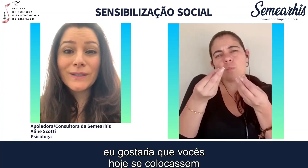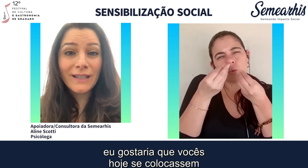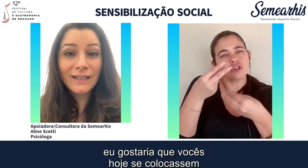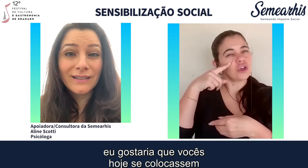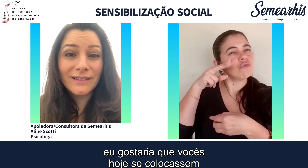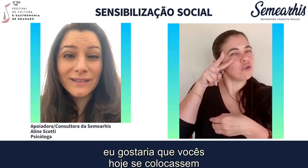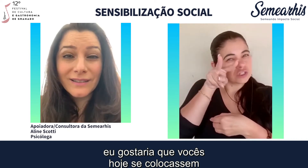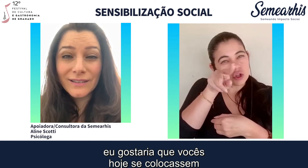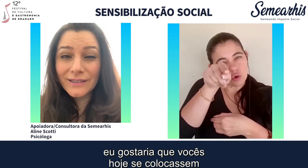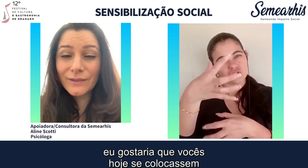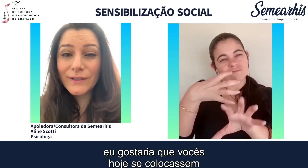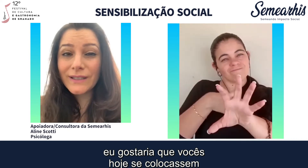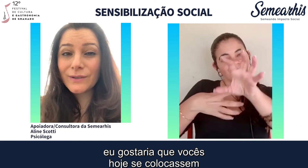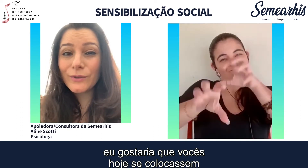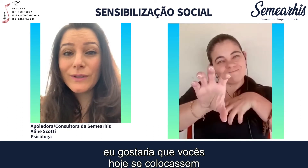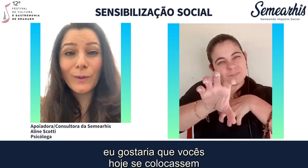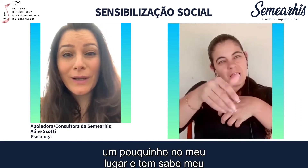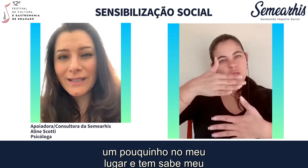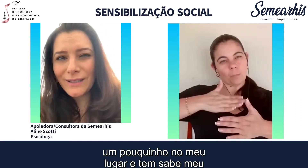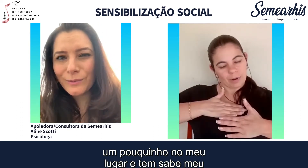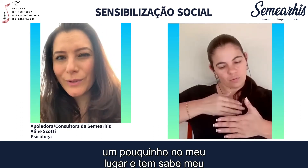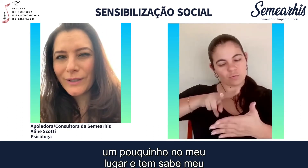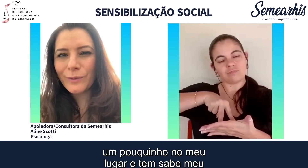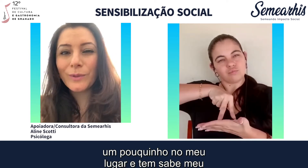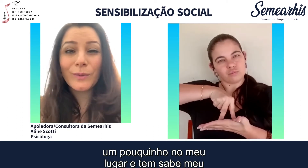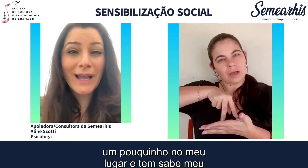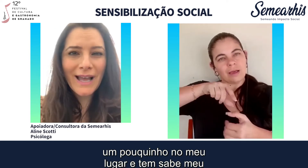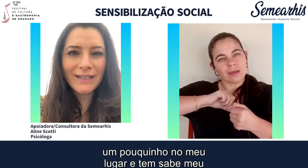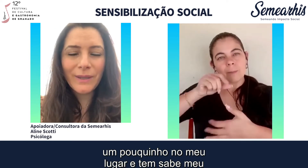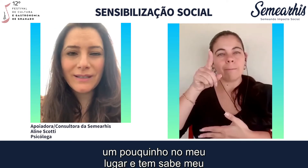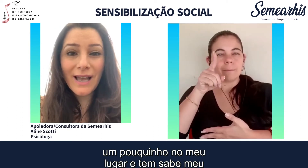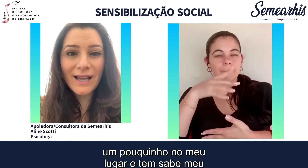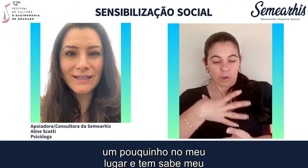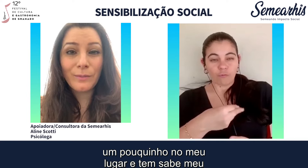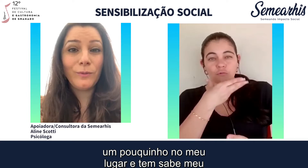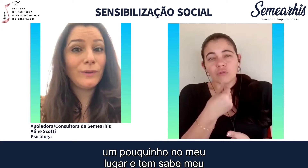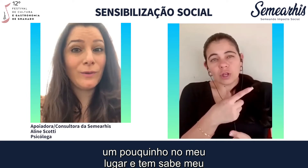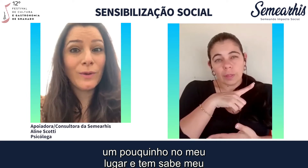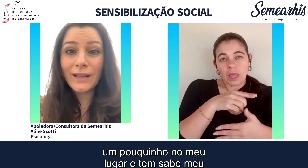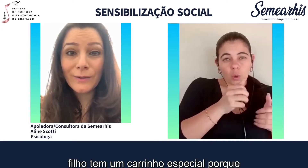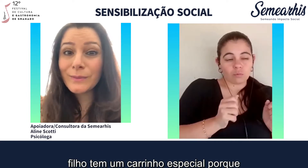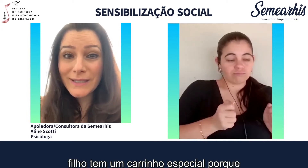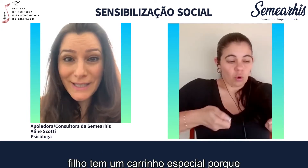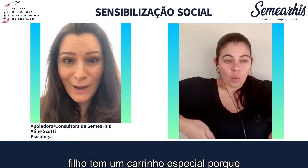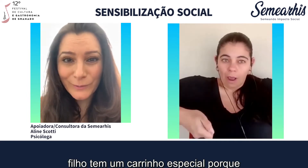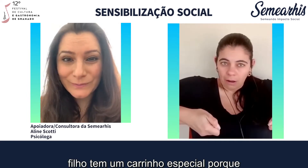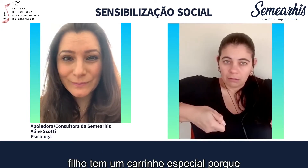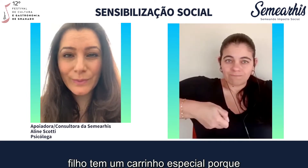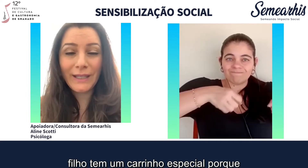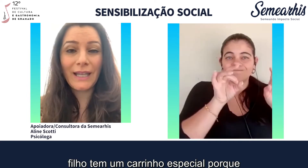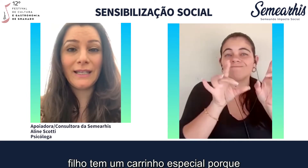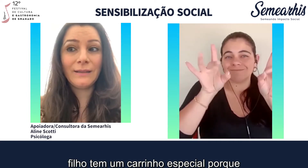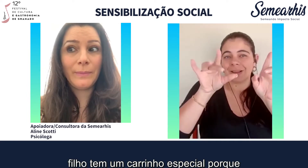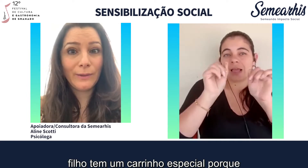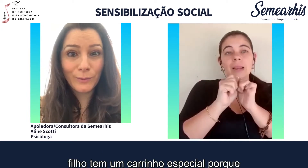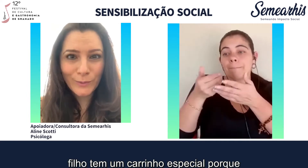Eu gostaria que vocês hoje se colocassem um pouquinho no meu lugar e pensassem, meu filho tem um carrinho especial,